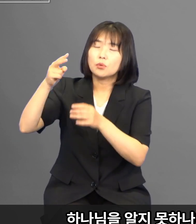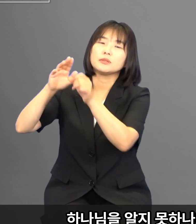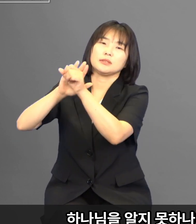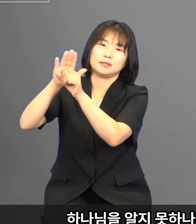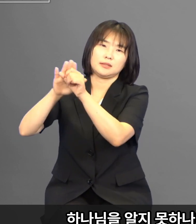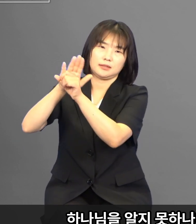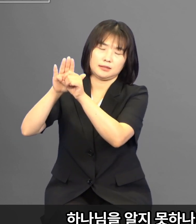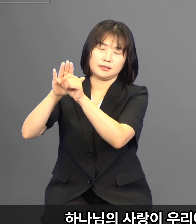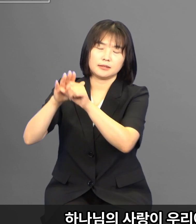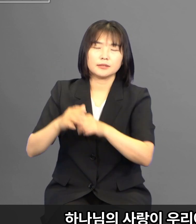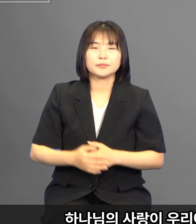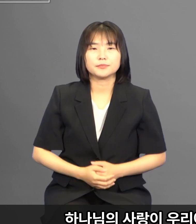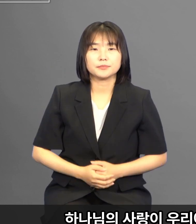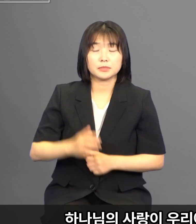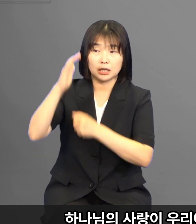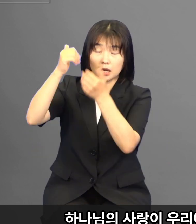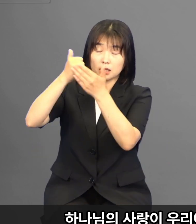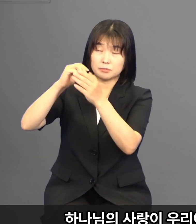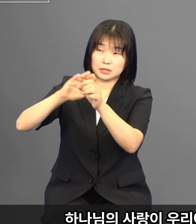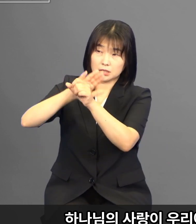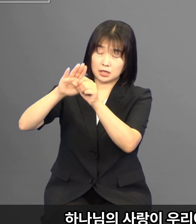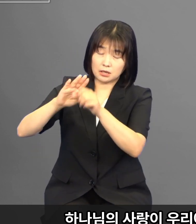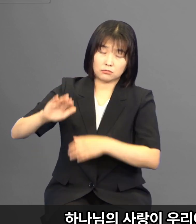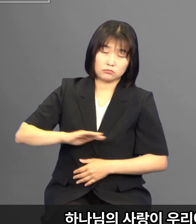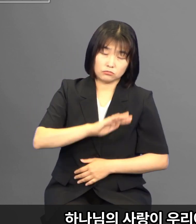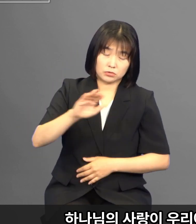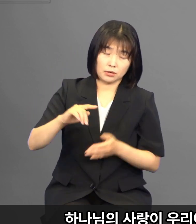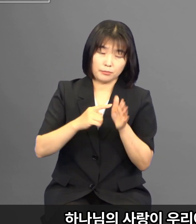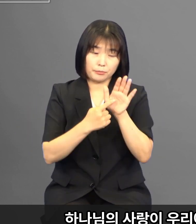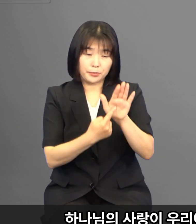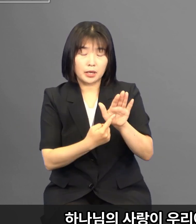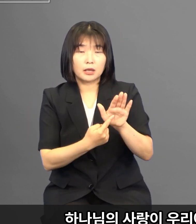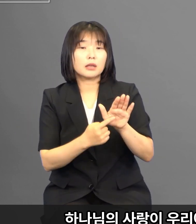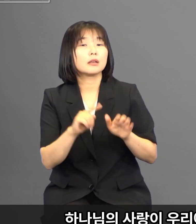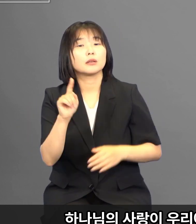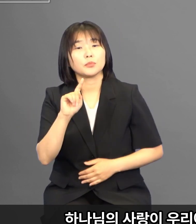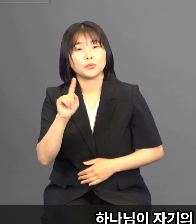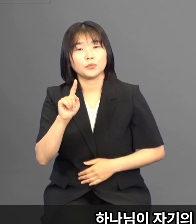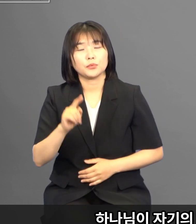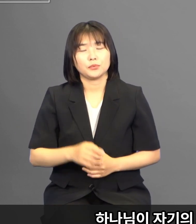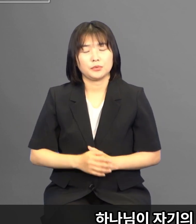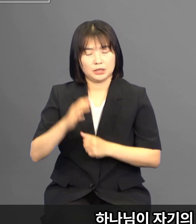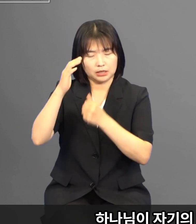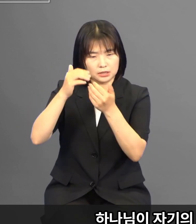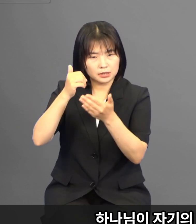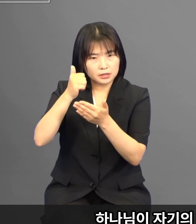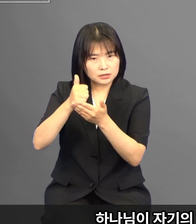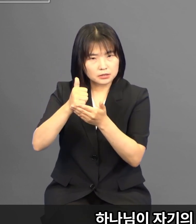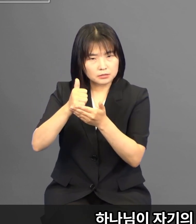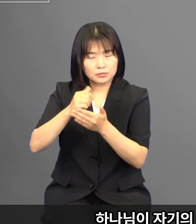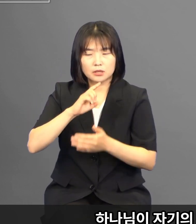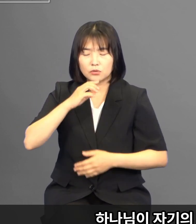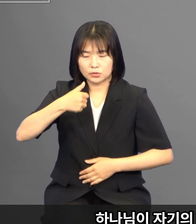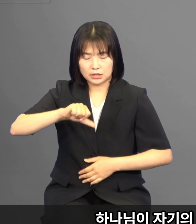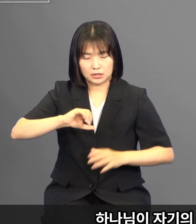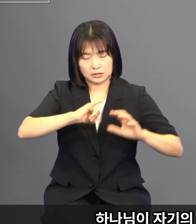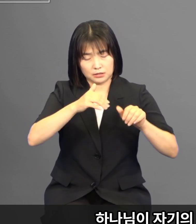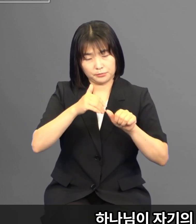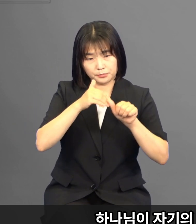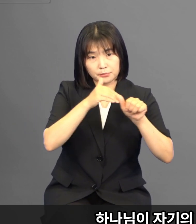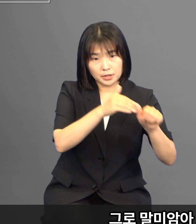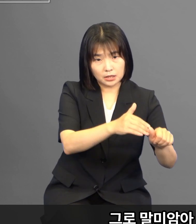사랑이심이라. 하나님의 사랑이 우리에게 이렇게 나타난 바 되었으니 하나님이 자기의 독생자를 세상에